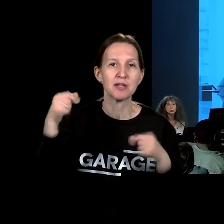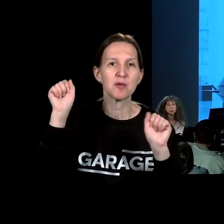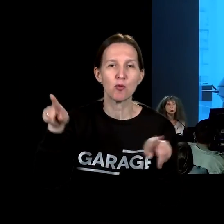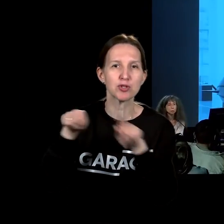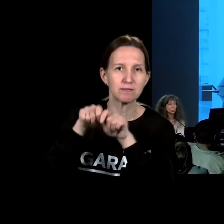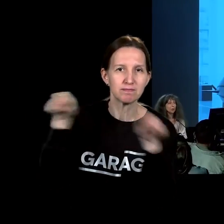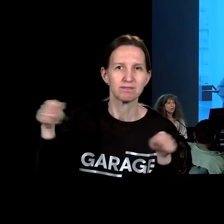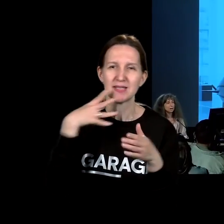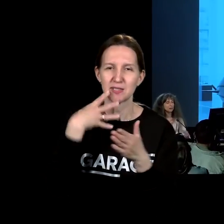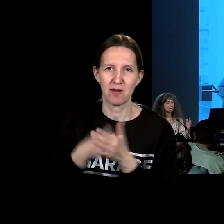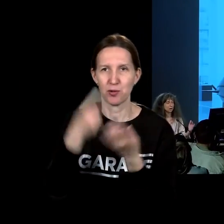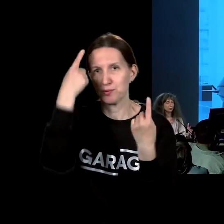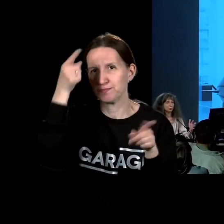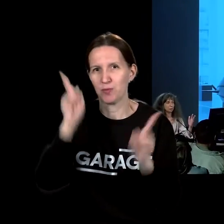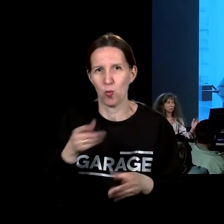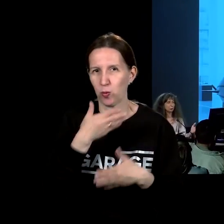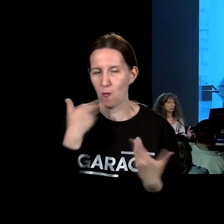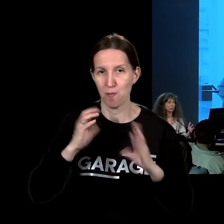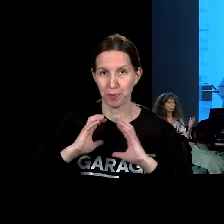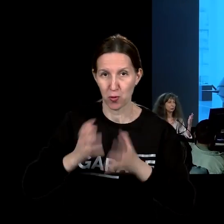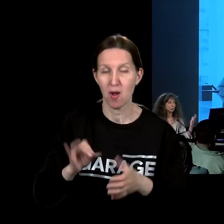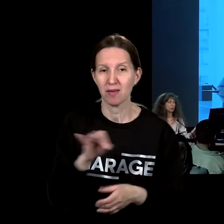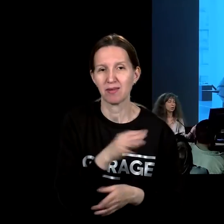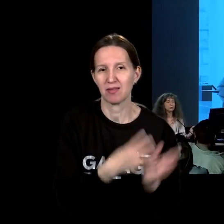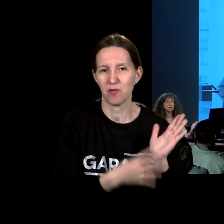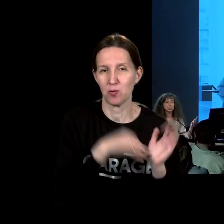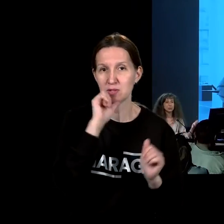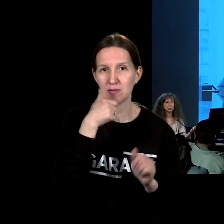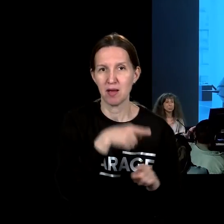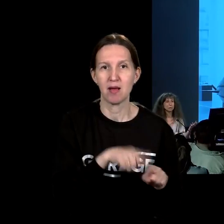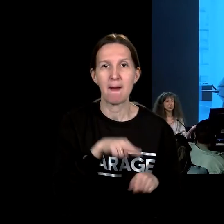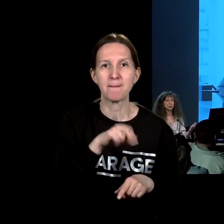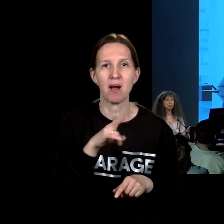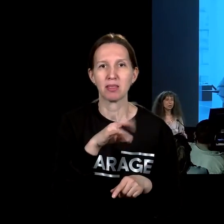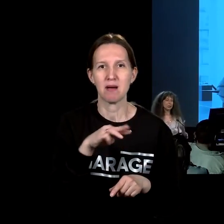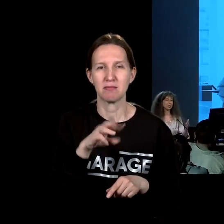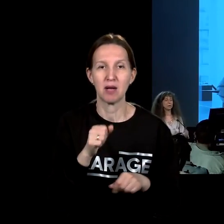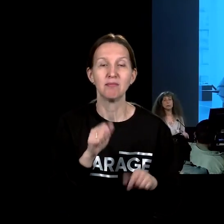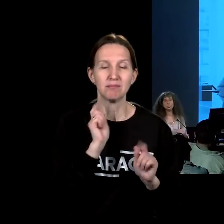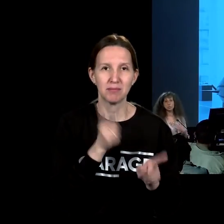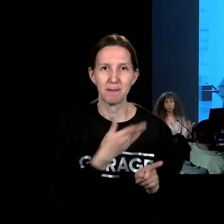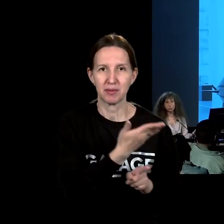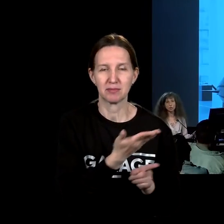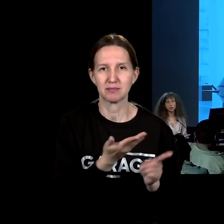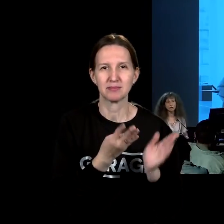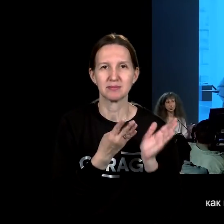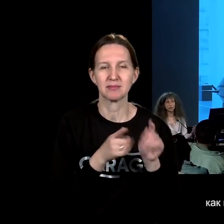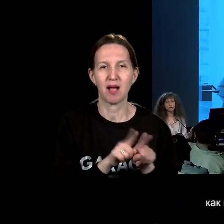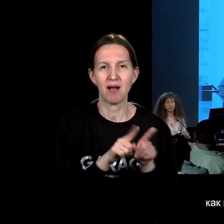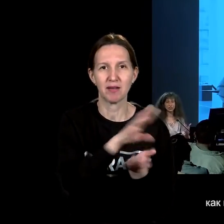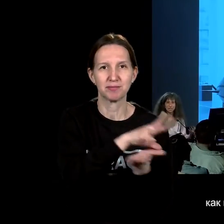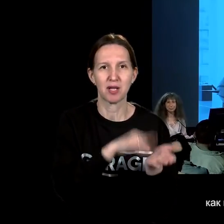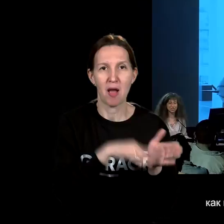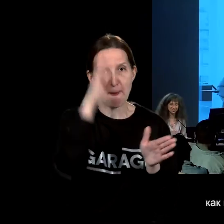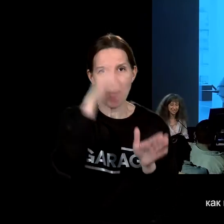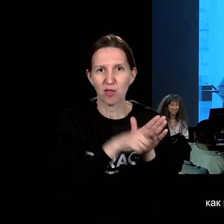учредить свою утопию. И такая же вот 90-х годов Панама, да, вот такая подводная лодка, как раз абсолютно жюльверновская, действительно,